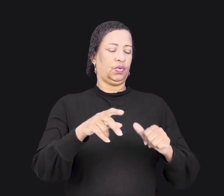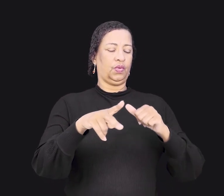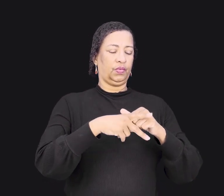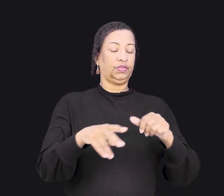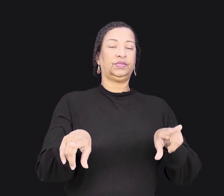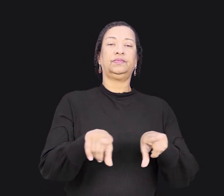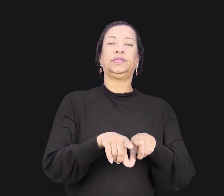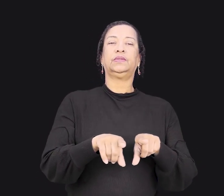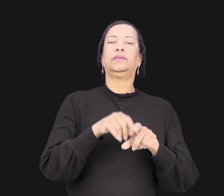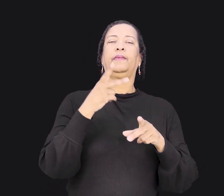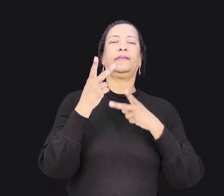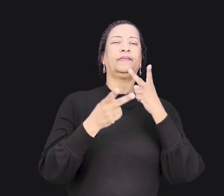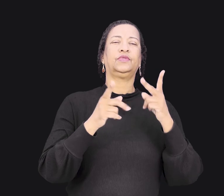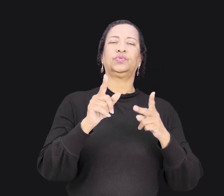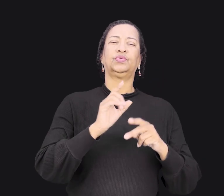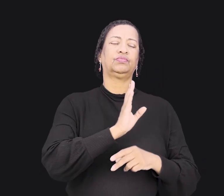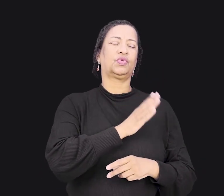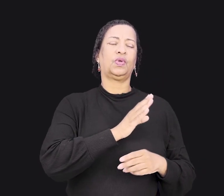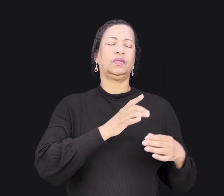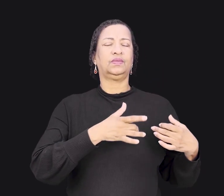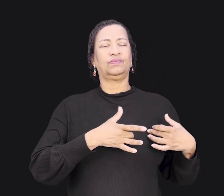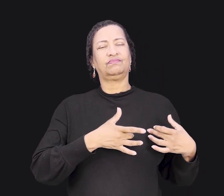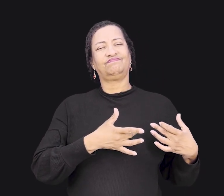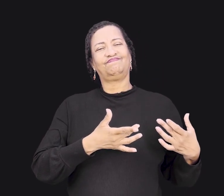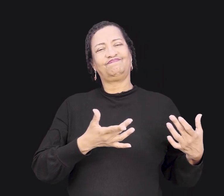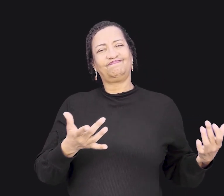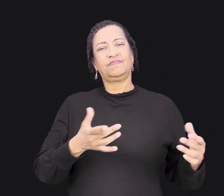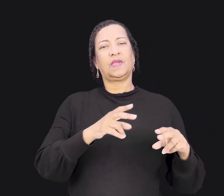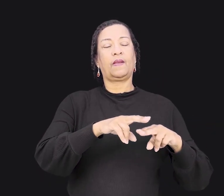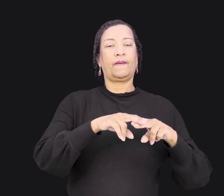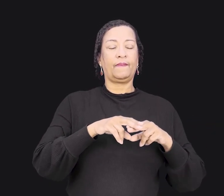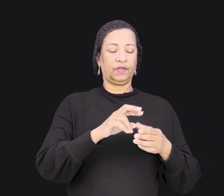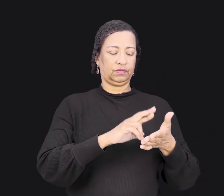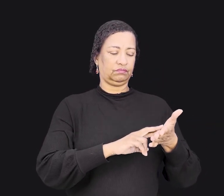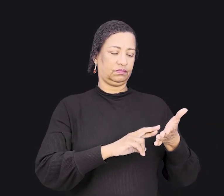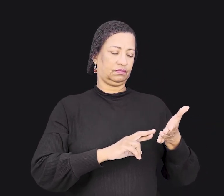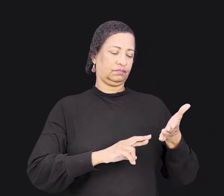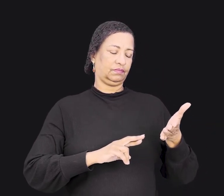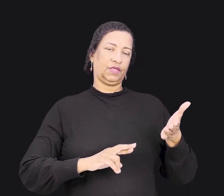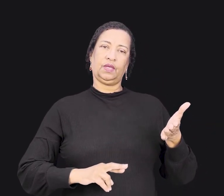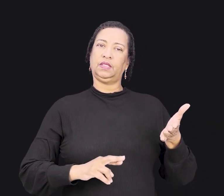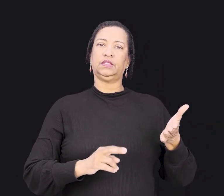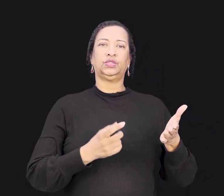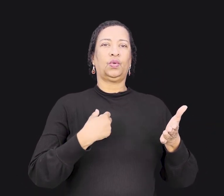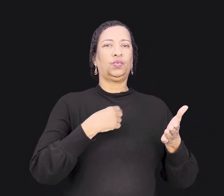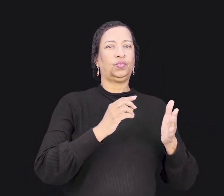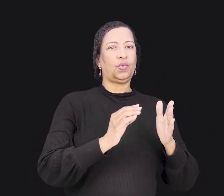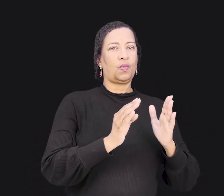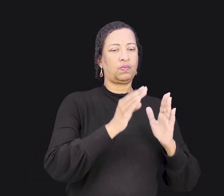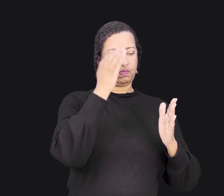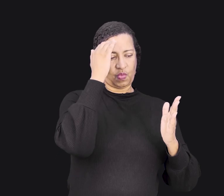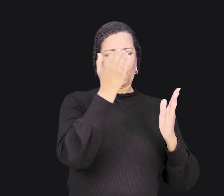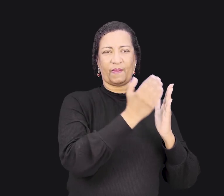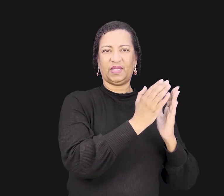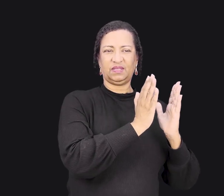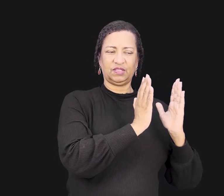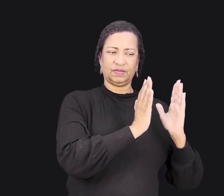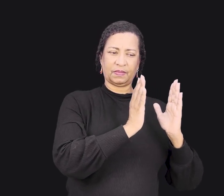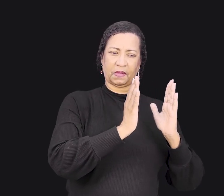dois estivessem abrindo seus corações. E por isso a redação não obedece uma ordem ou lógica rígida.